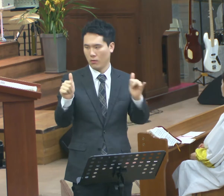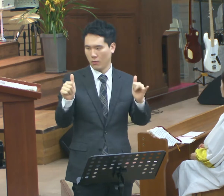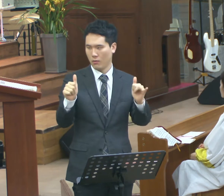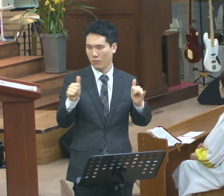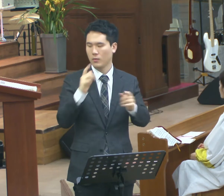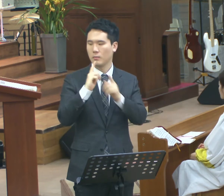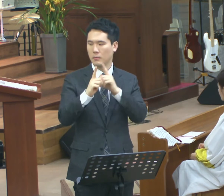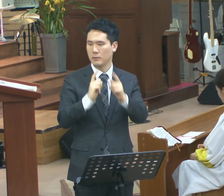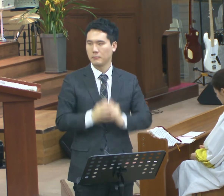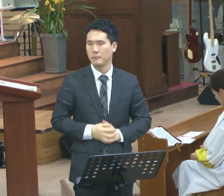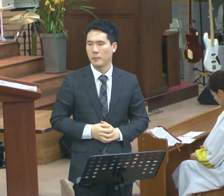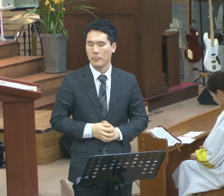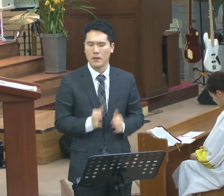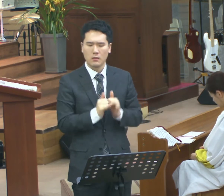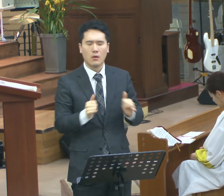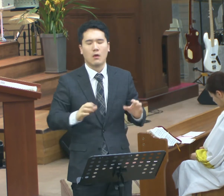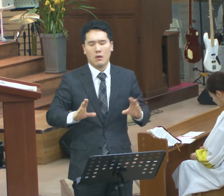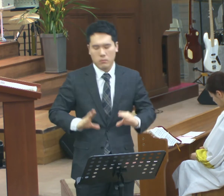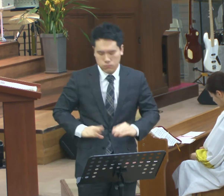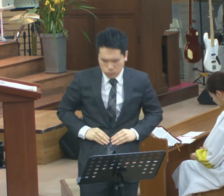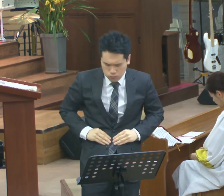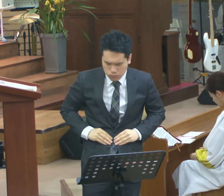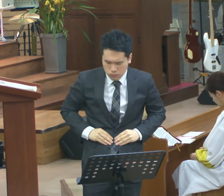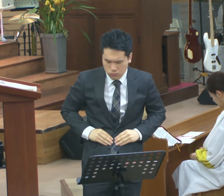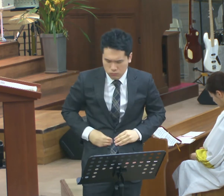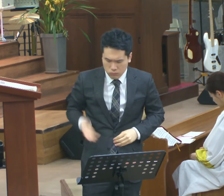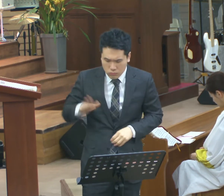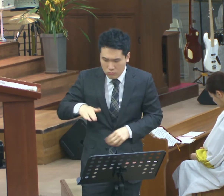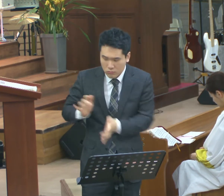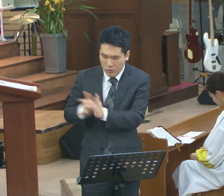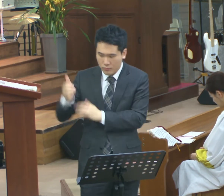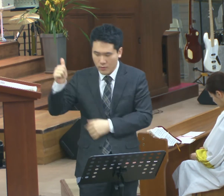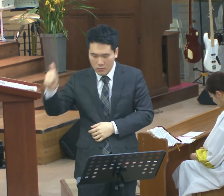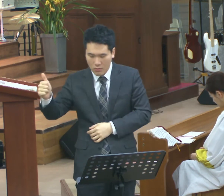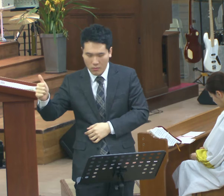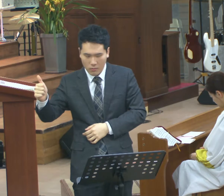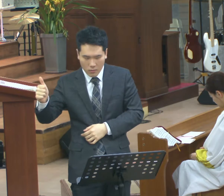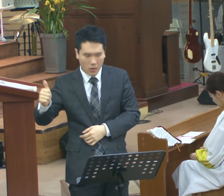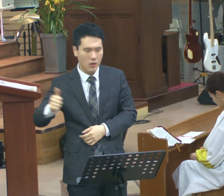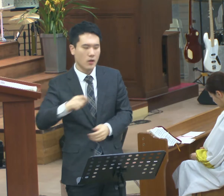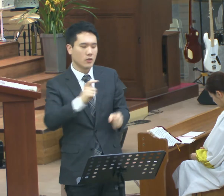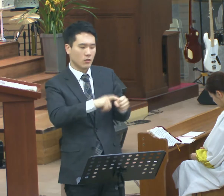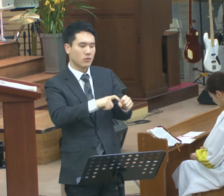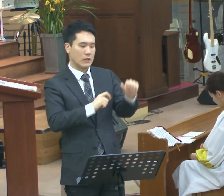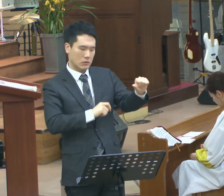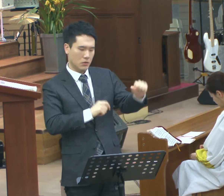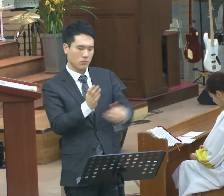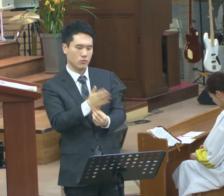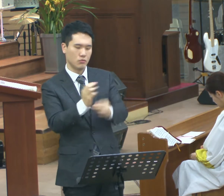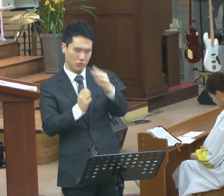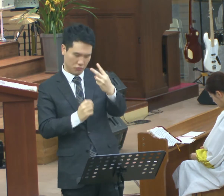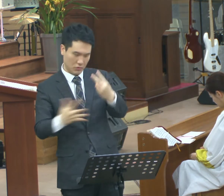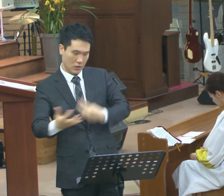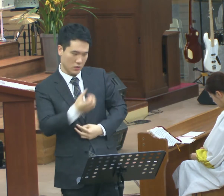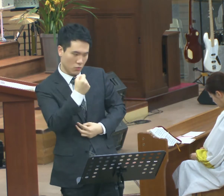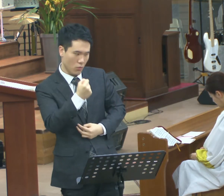사람들이 배가 고팠는데 출출한 차에 예수님께서 떡 5개와 물고기 2마리로 많은 사람을